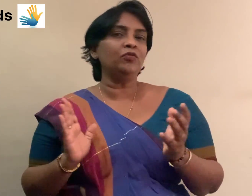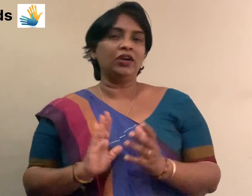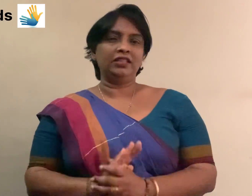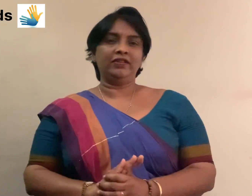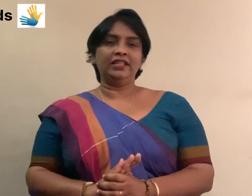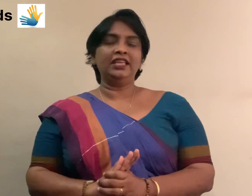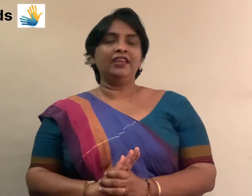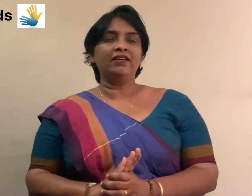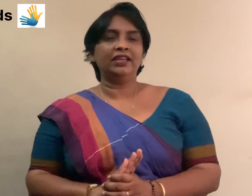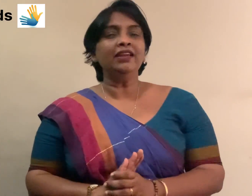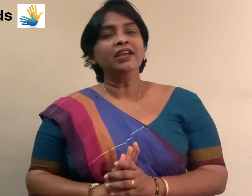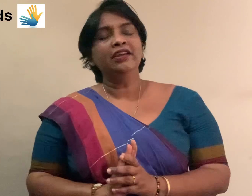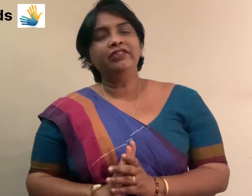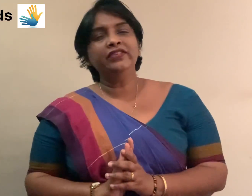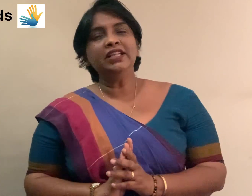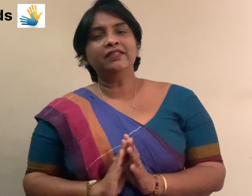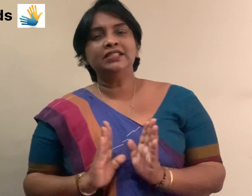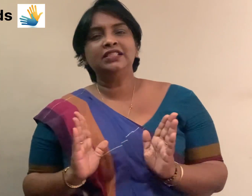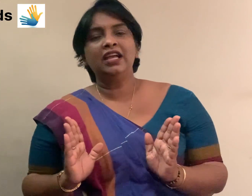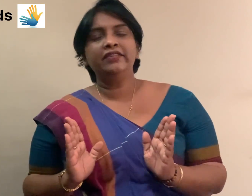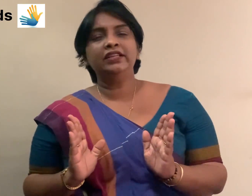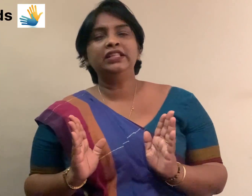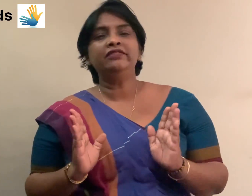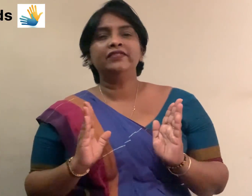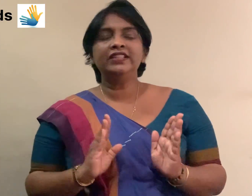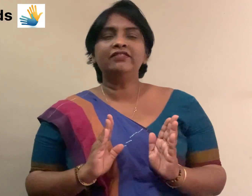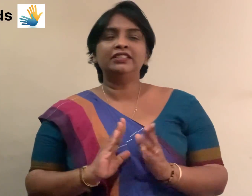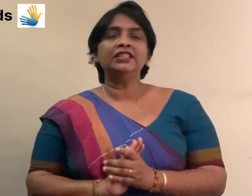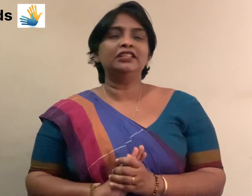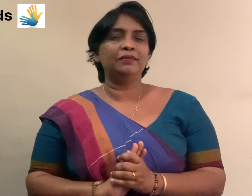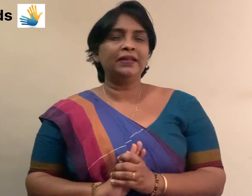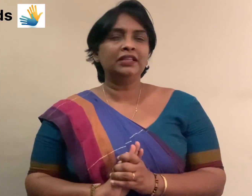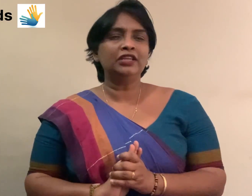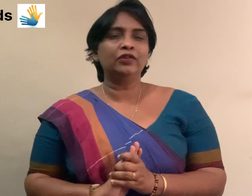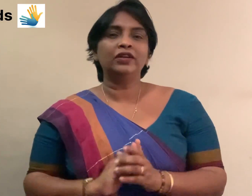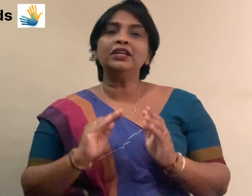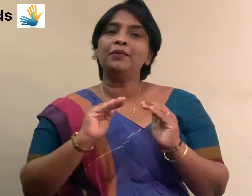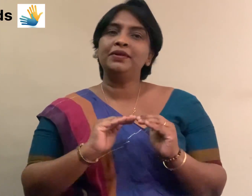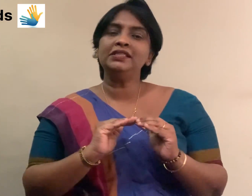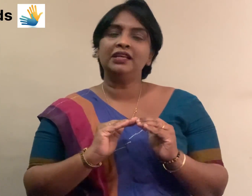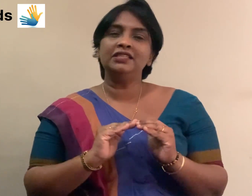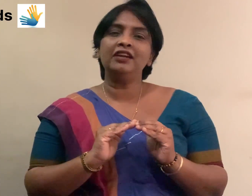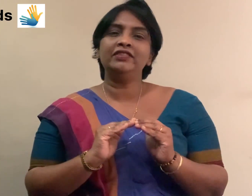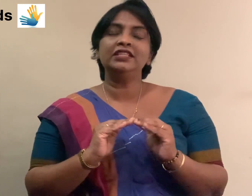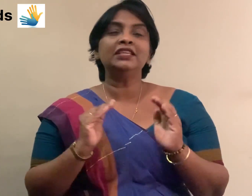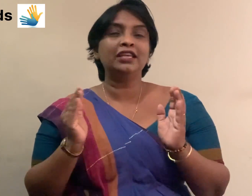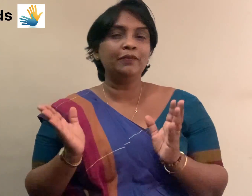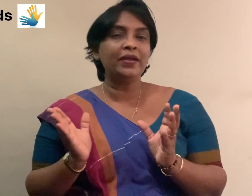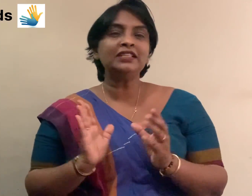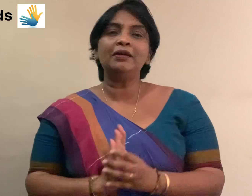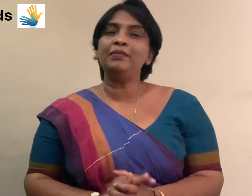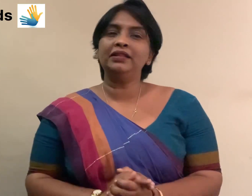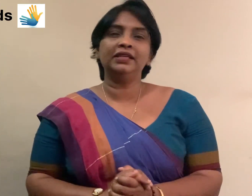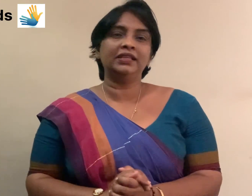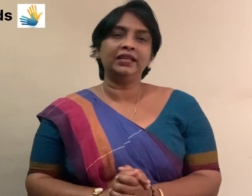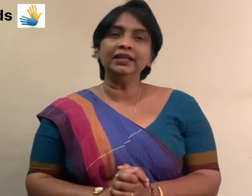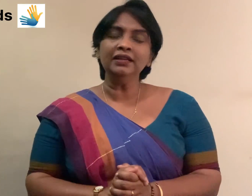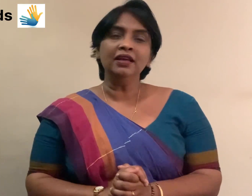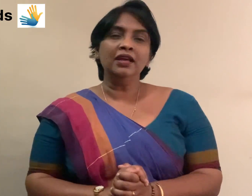මොකද්ද? ඉතින් ඒ වගේ විවිධ අවස්ථාවලදී විවිධ වචන ඉදිරිපත් කරනකොට අපිට සංඥා වචන කීපයක් සම්බන්ධ කරගෙන